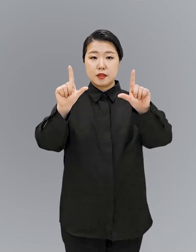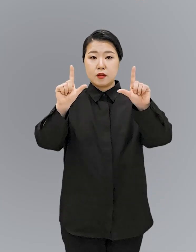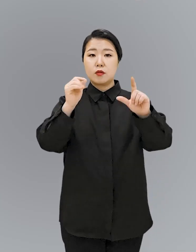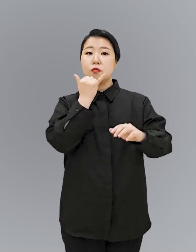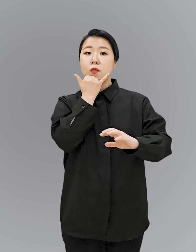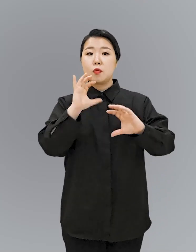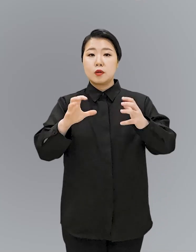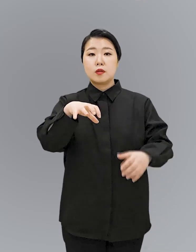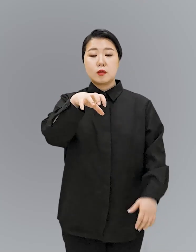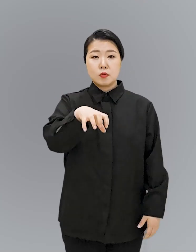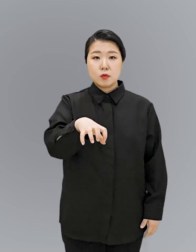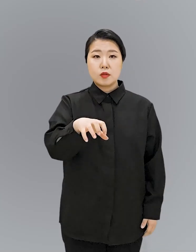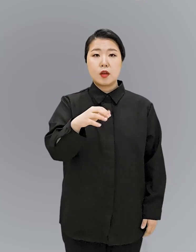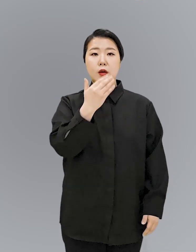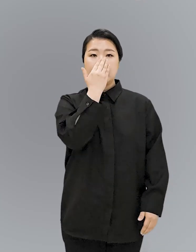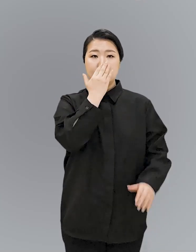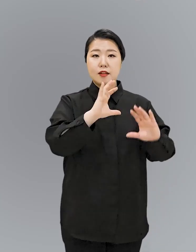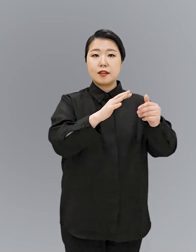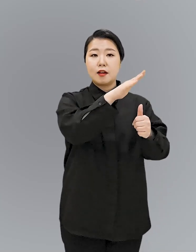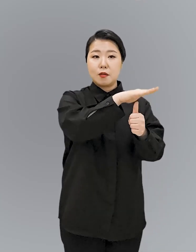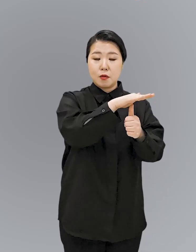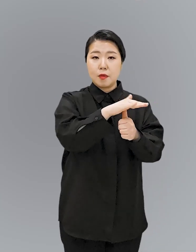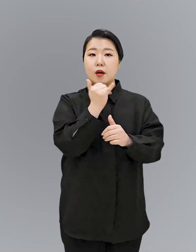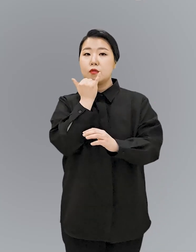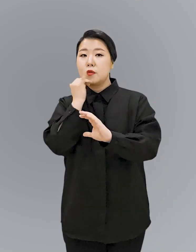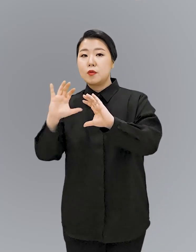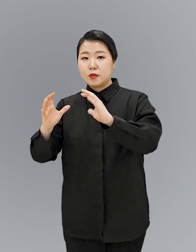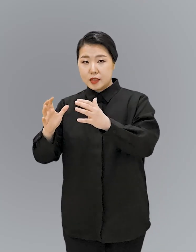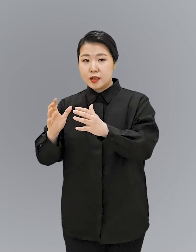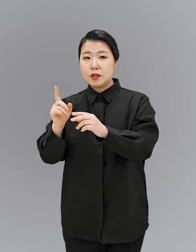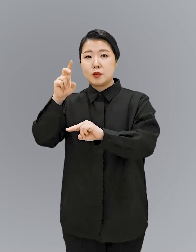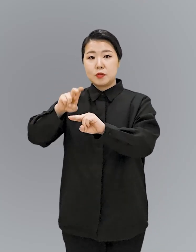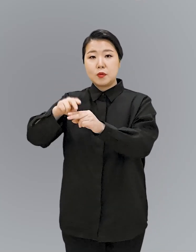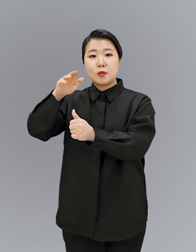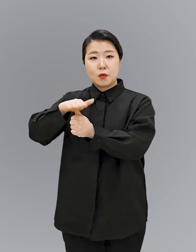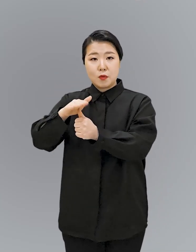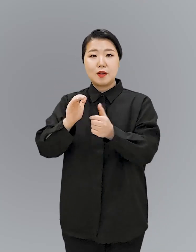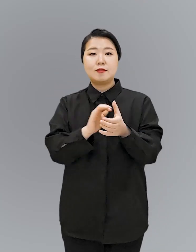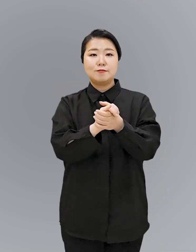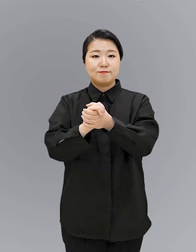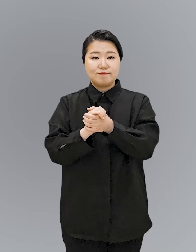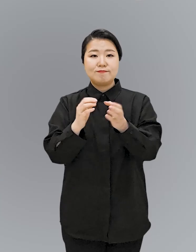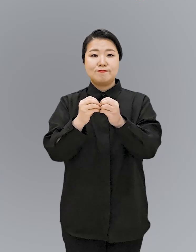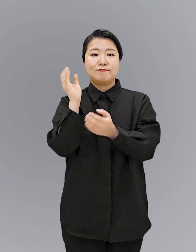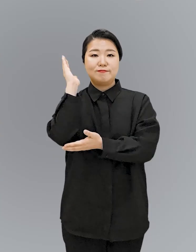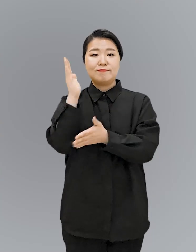1930년대 독일을 배경으로 유대인 소년과 독일 귀족 소년의 우정을 그린 소설.